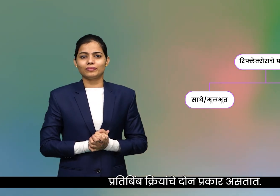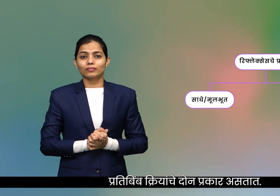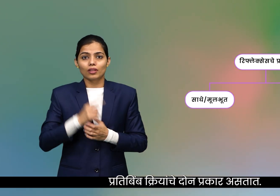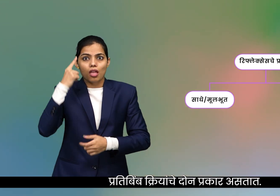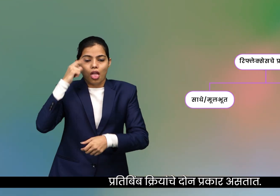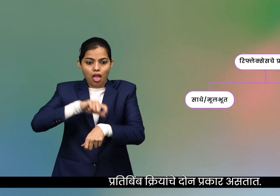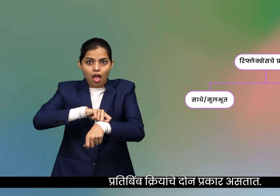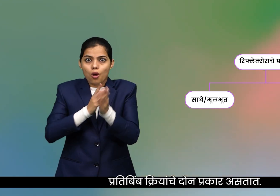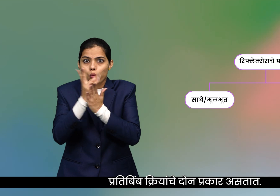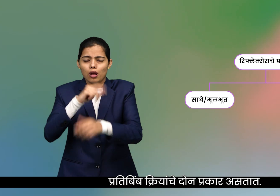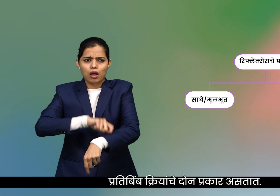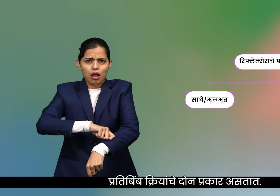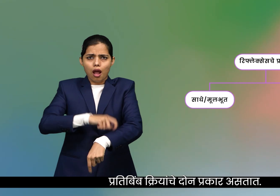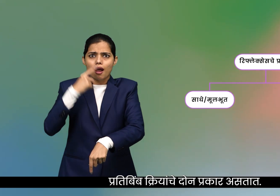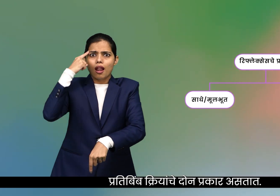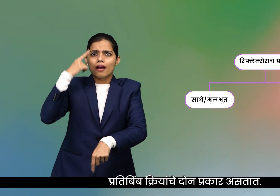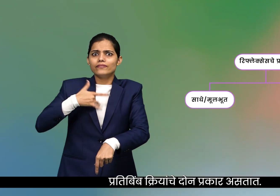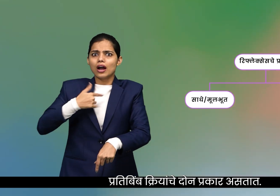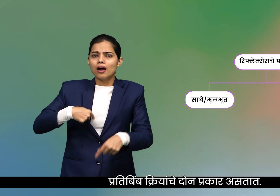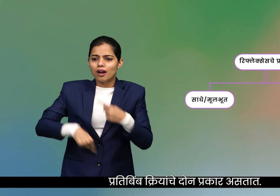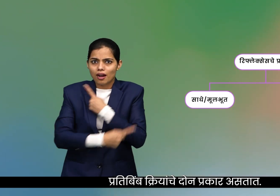प्रतिबिंब क्रियांचे दोन प्रकार असतात.